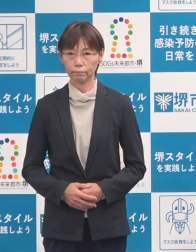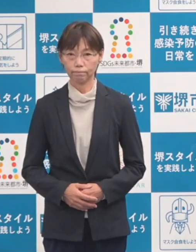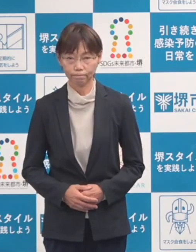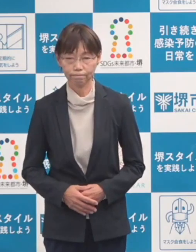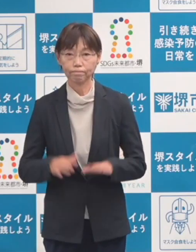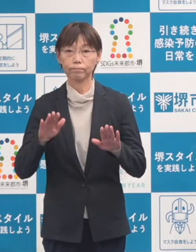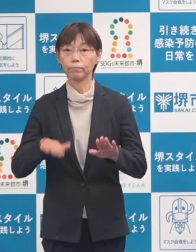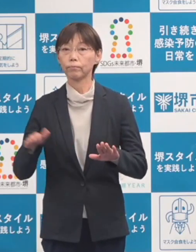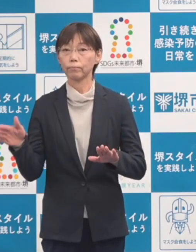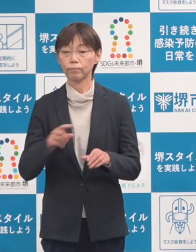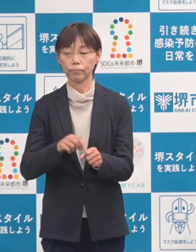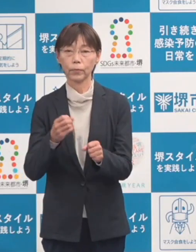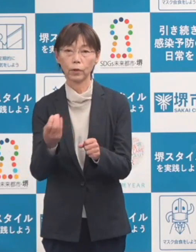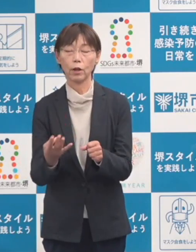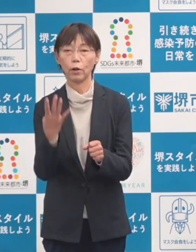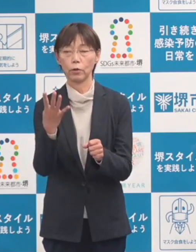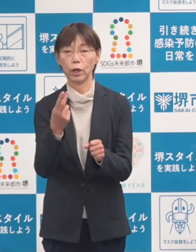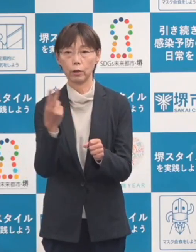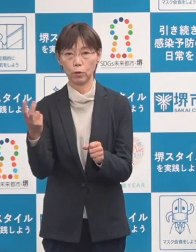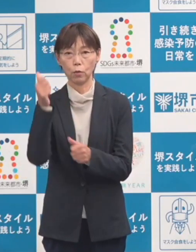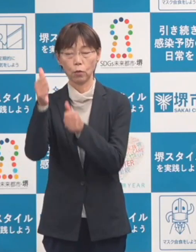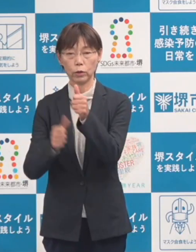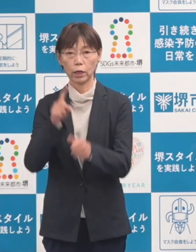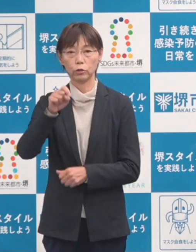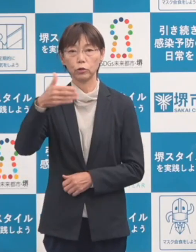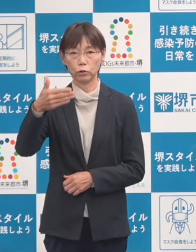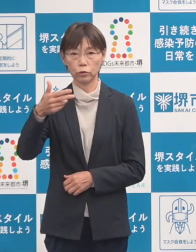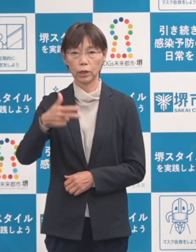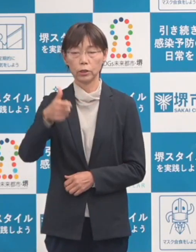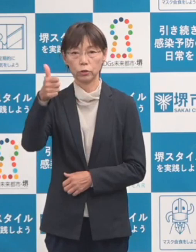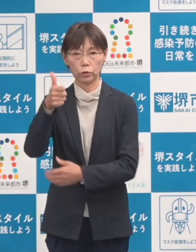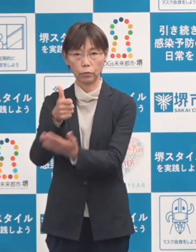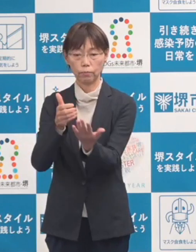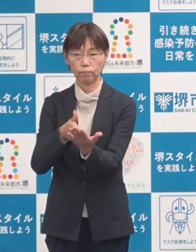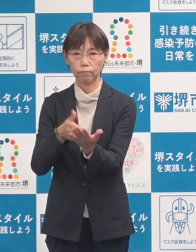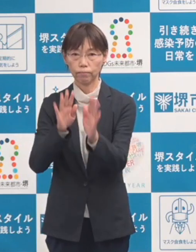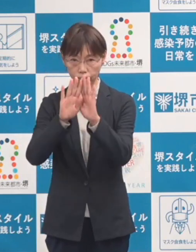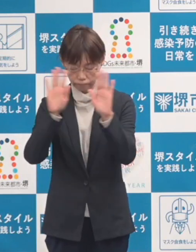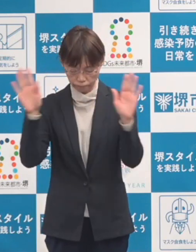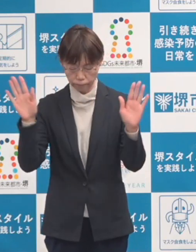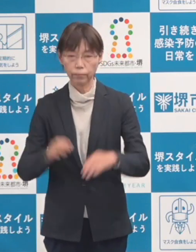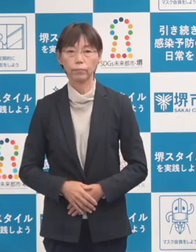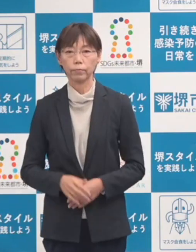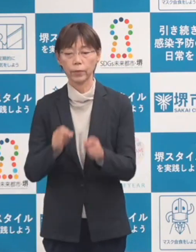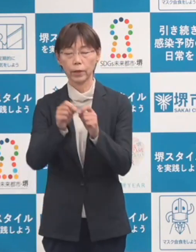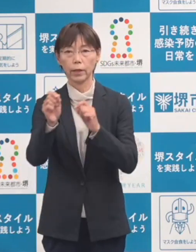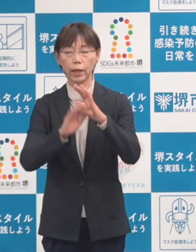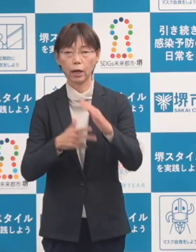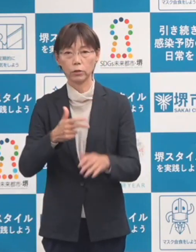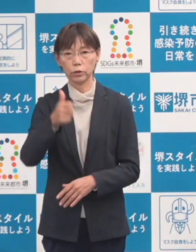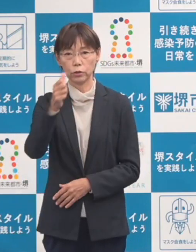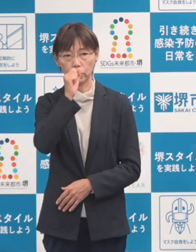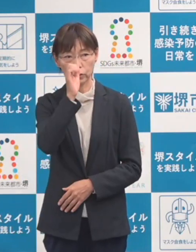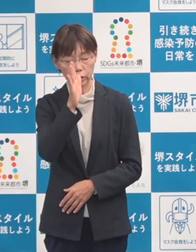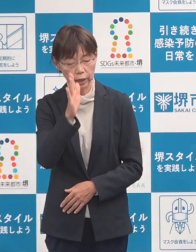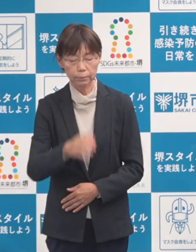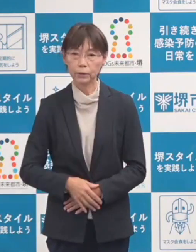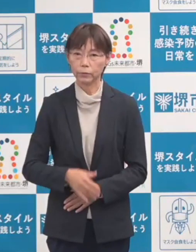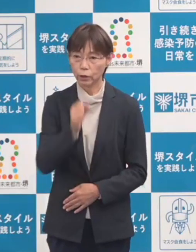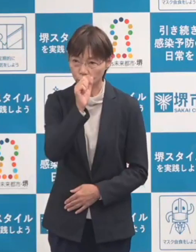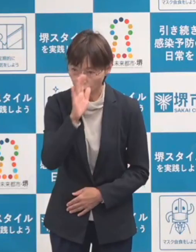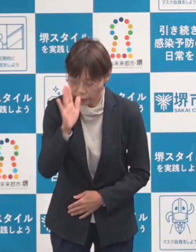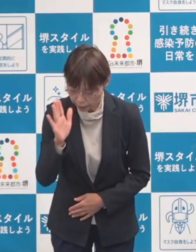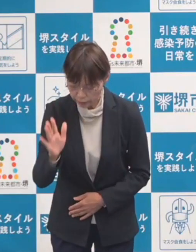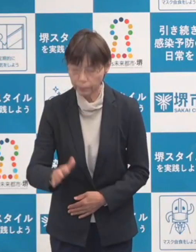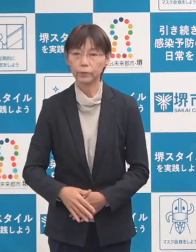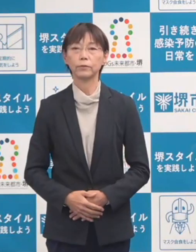それではただいまより令和4年度第19回市長記者会見を始めさせていただきます。それでは長藤市長、よろしくお願いいたします。 よろしくお願いします